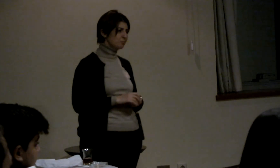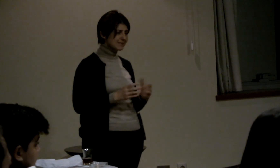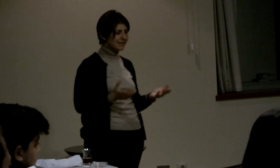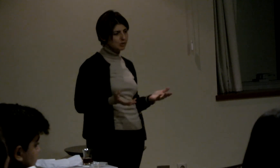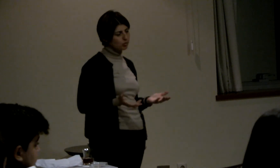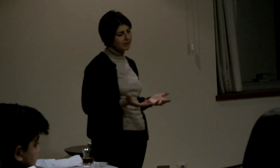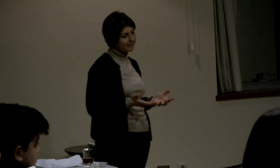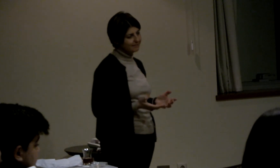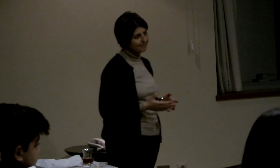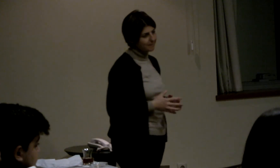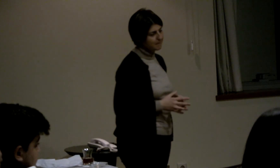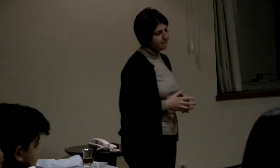Mesela söyleyeyim.